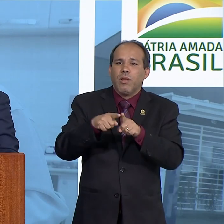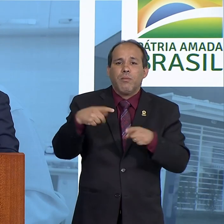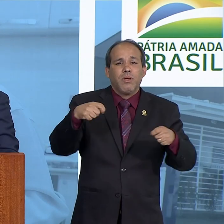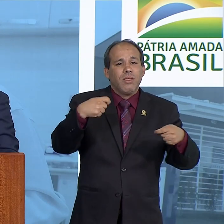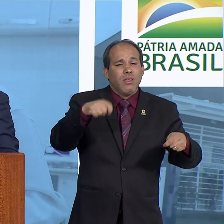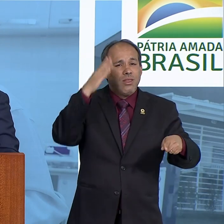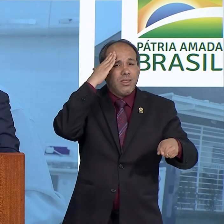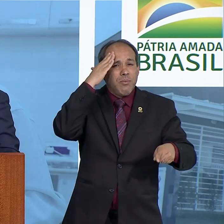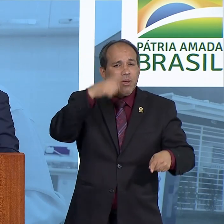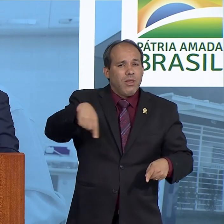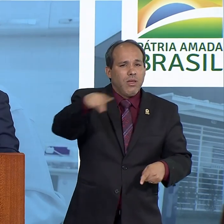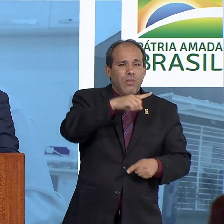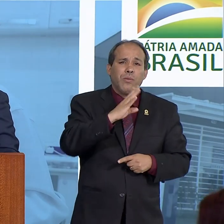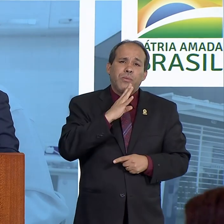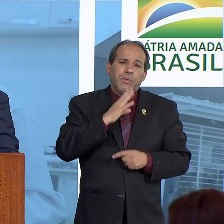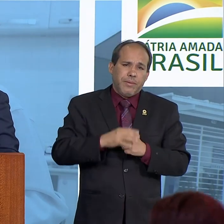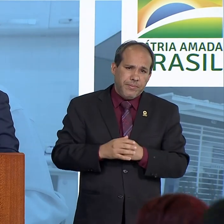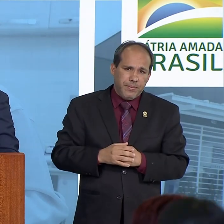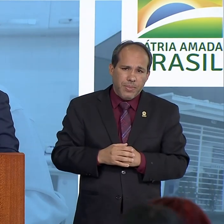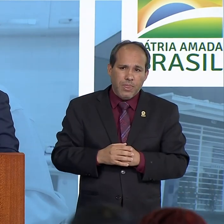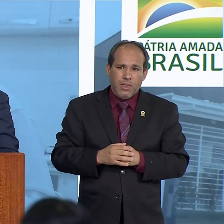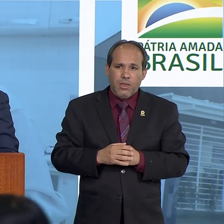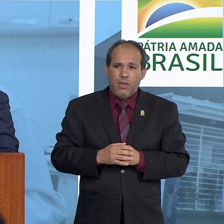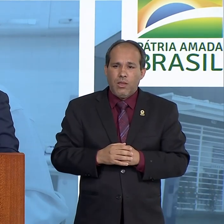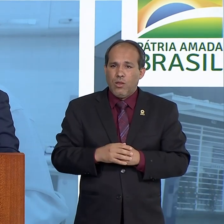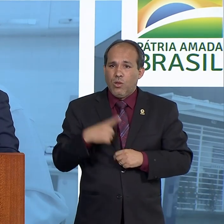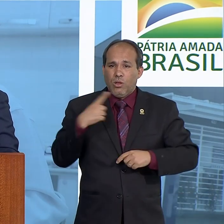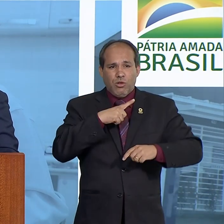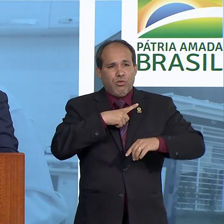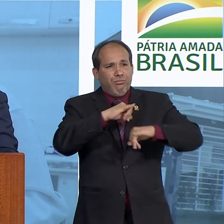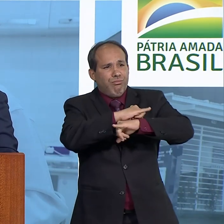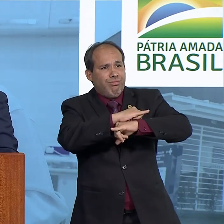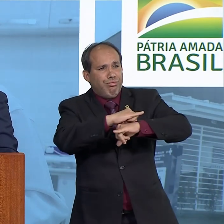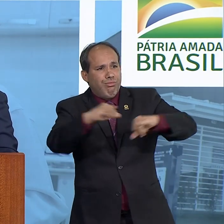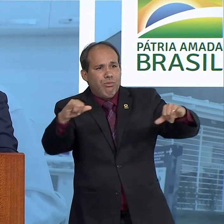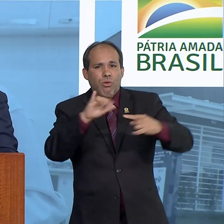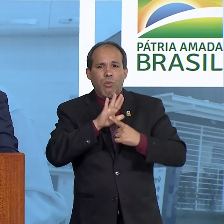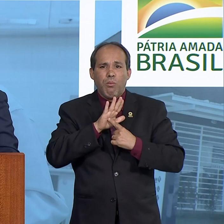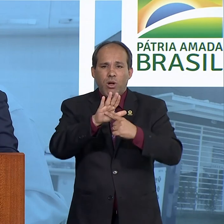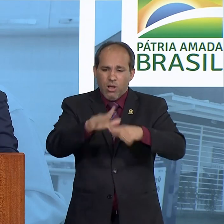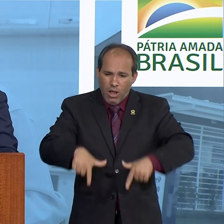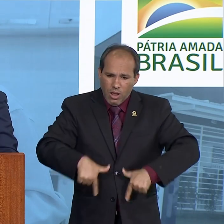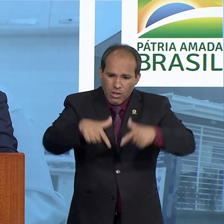disso. Nossa campanha faz exatamente isso, mostra as ações